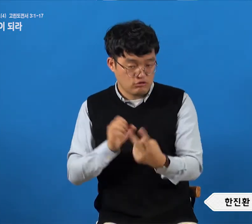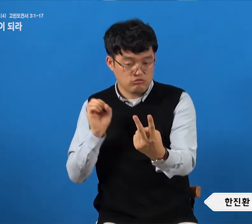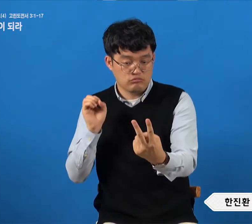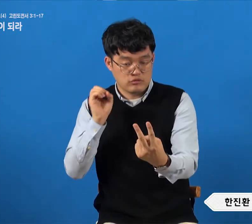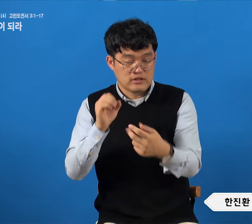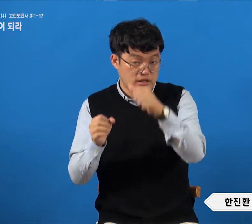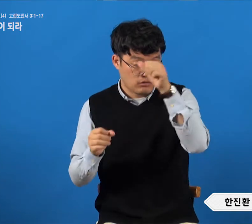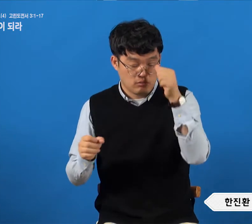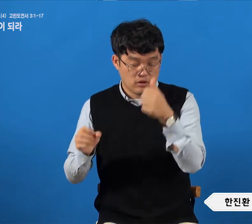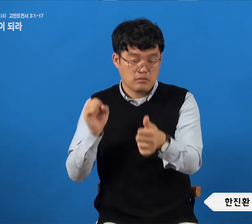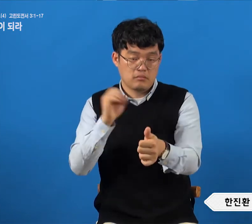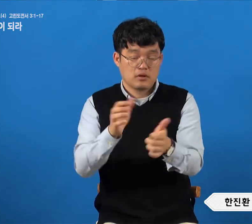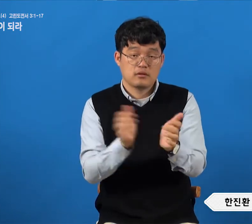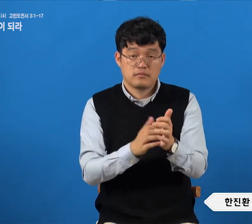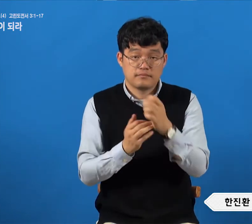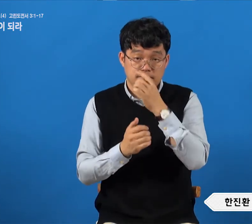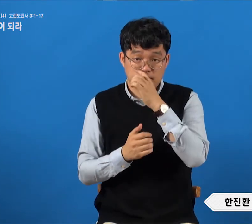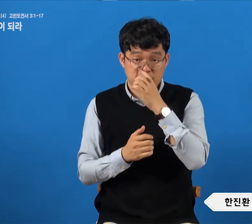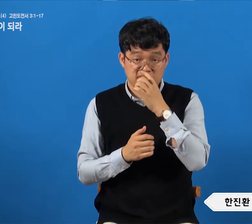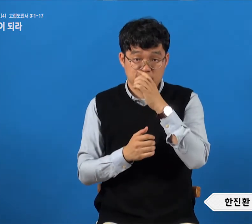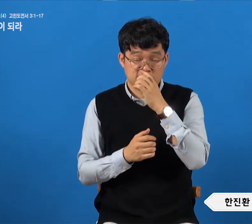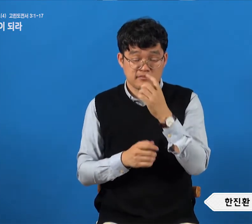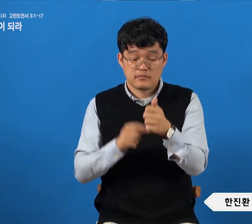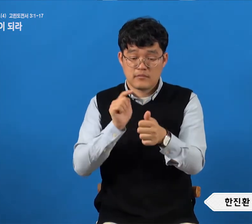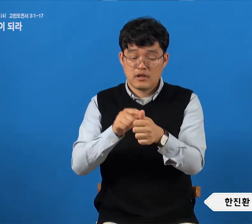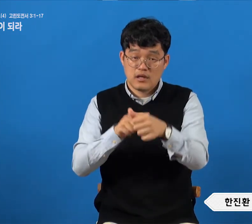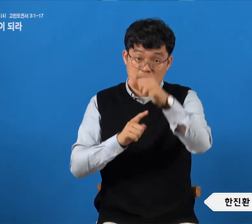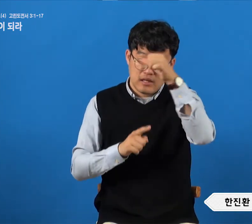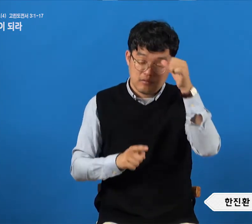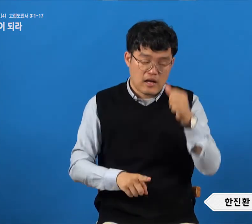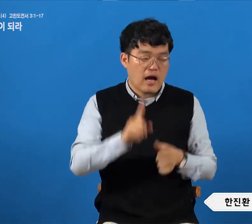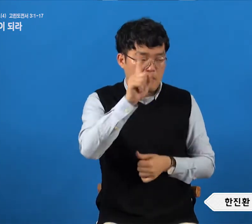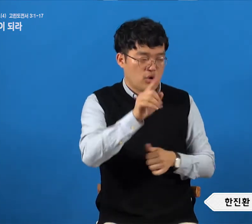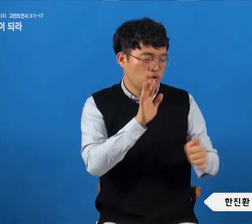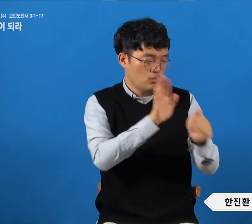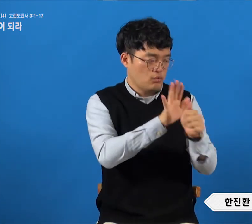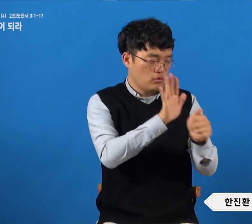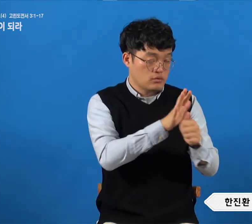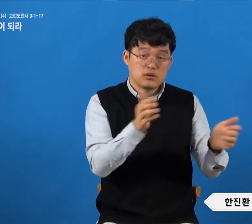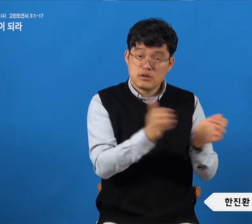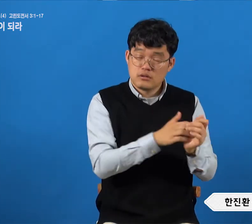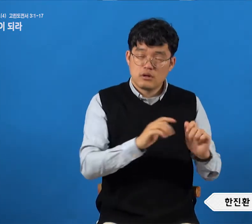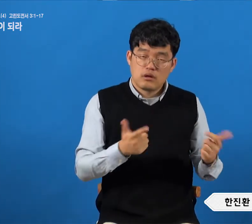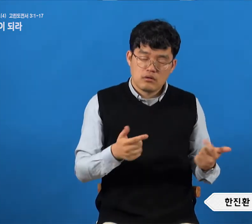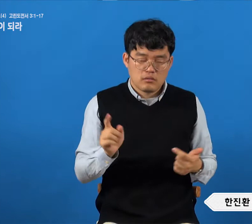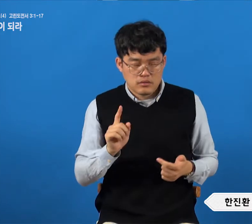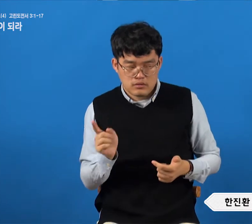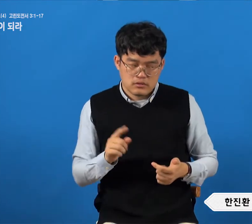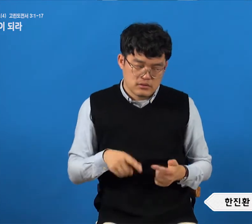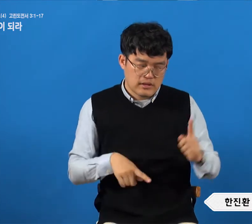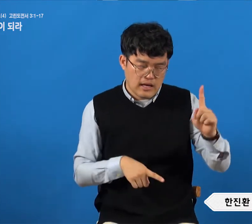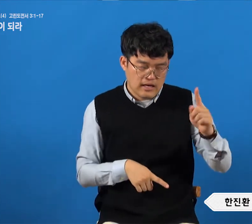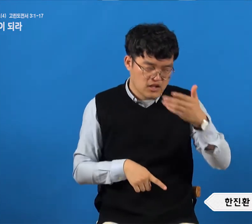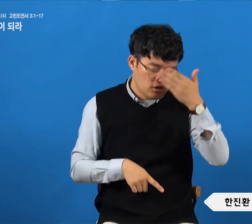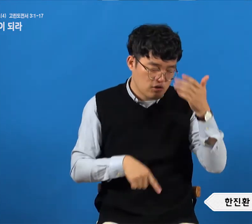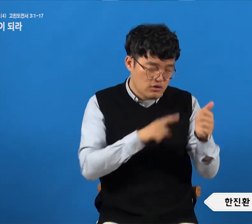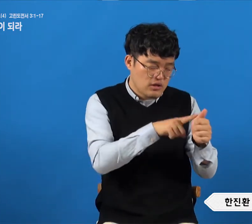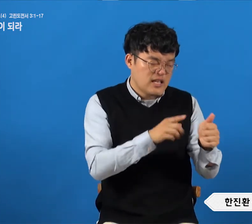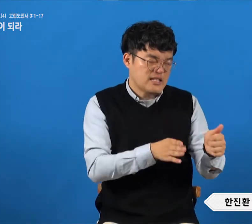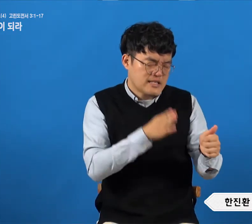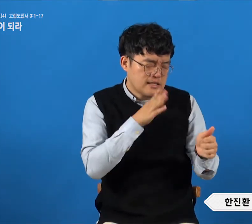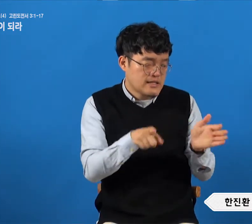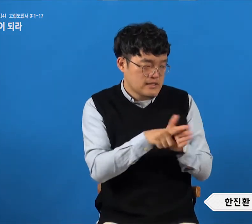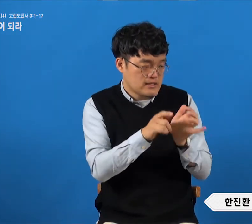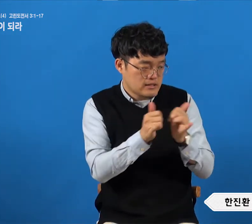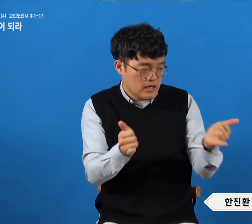참 감동적이죠. 그들은 한 번 도와주는 것으로 끝나지 않았습니다. 한 사람